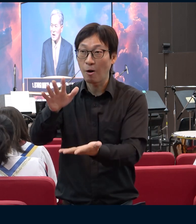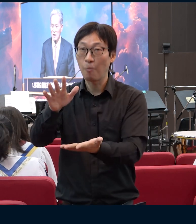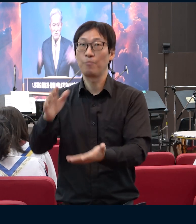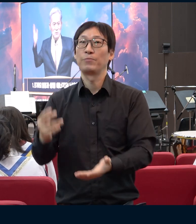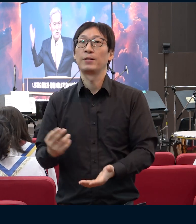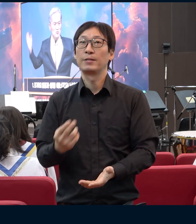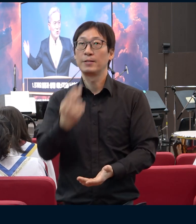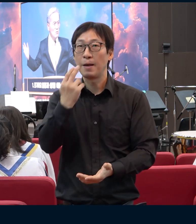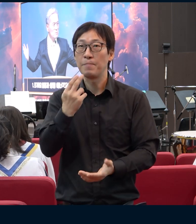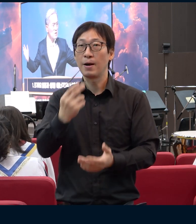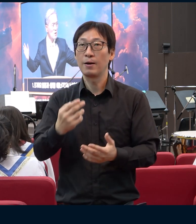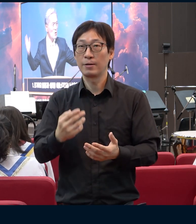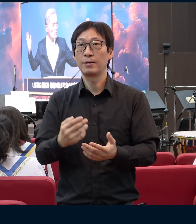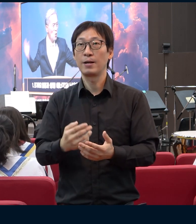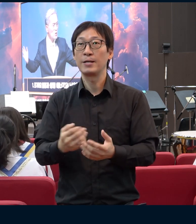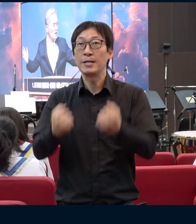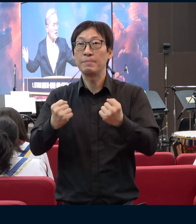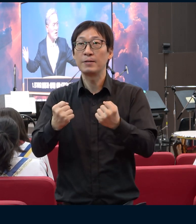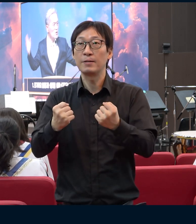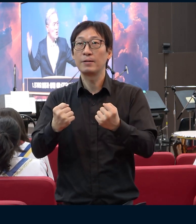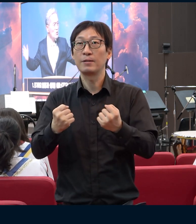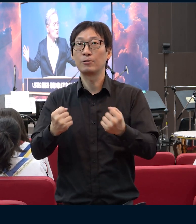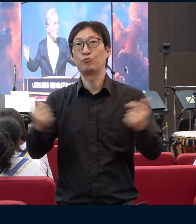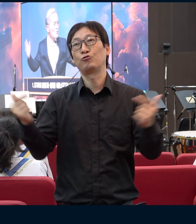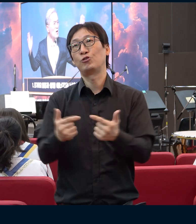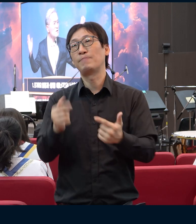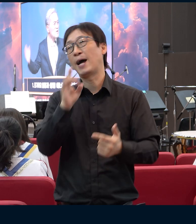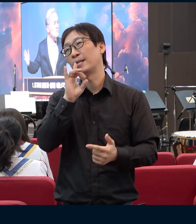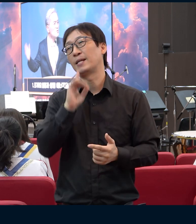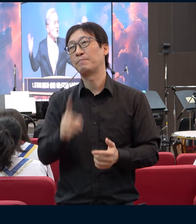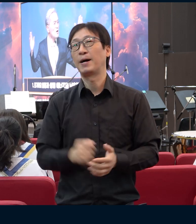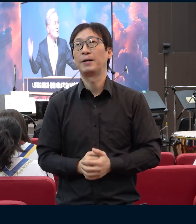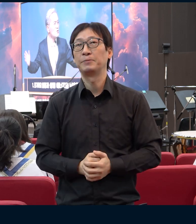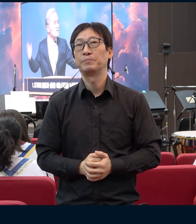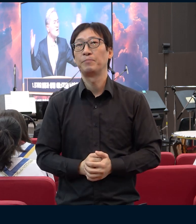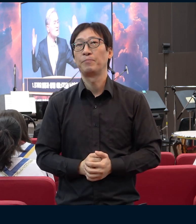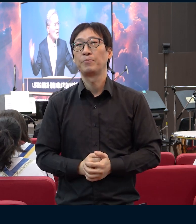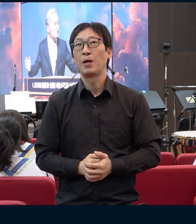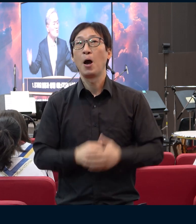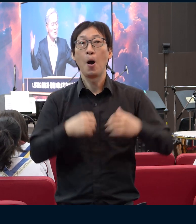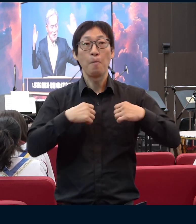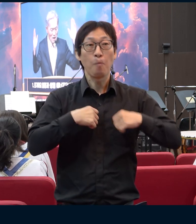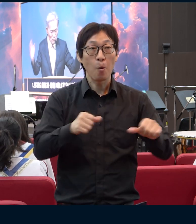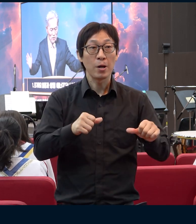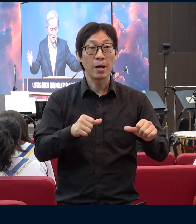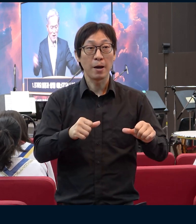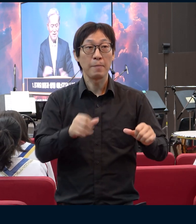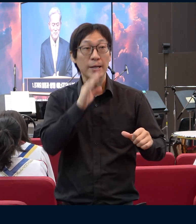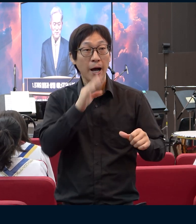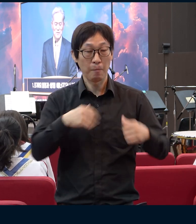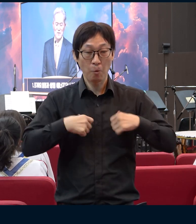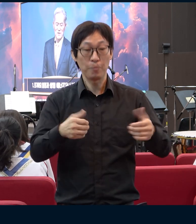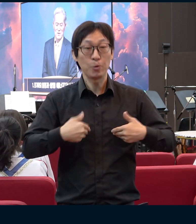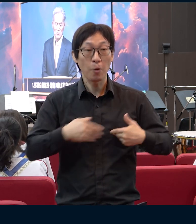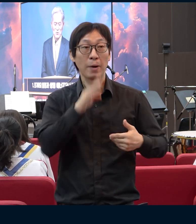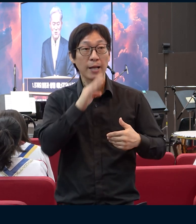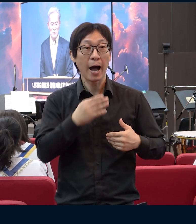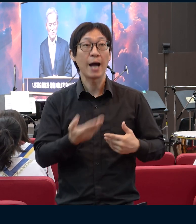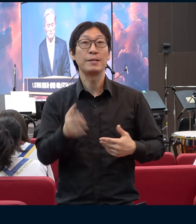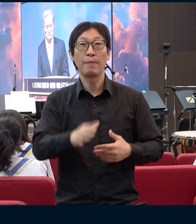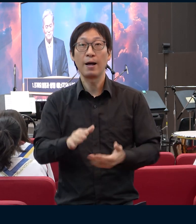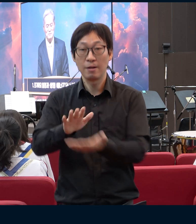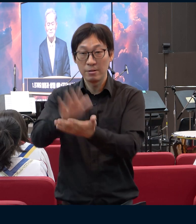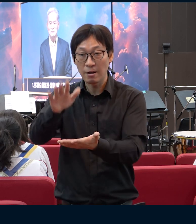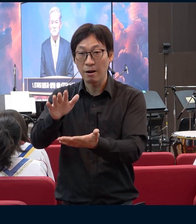안 된다라는 중요한 원리입니다. 포기하되 열정과 생명 에너지를 낮추면 안 된다.